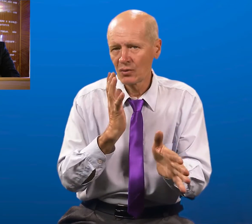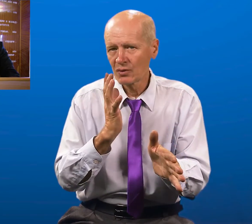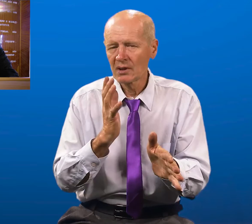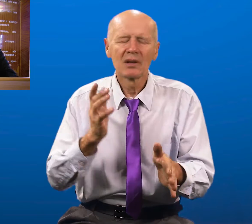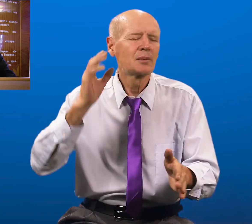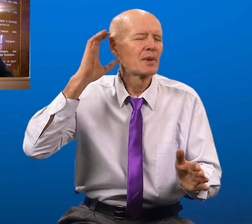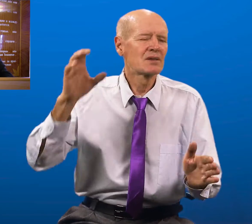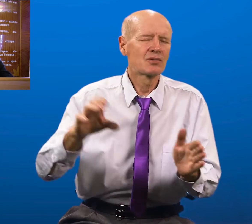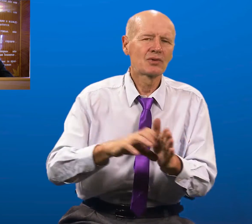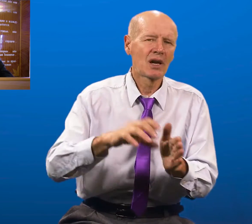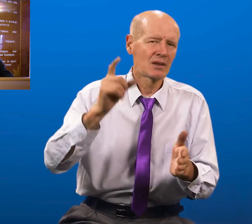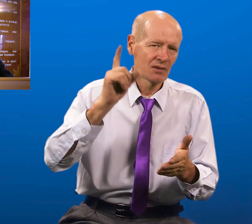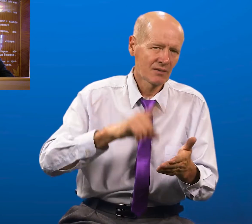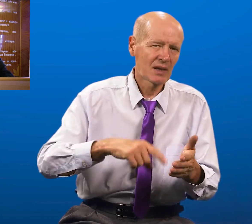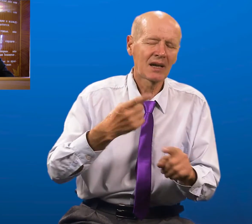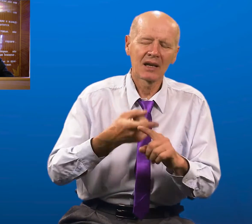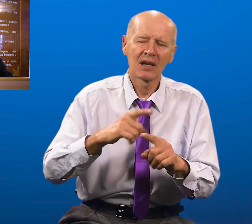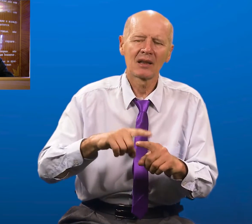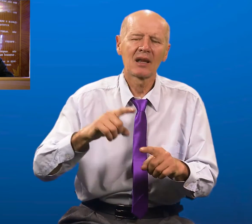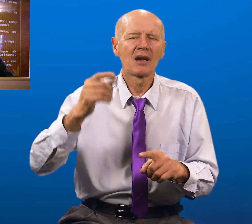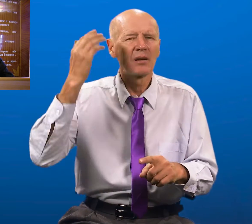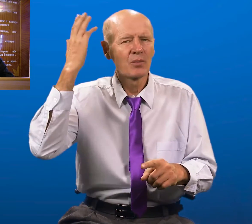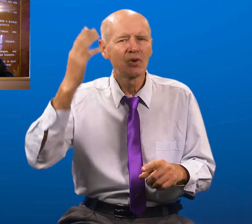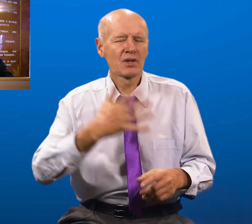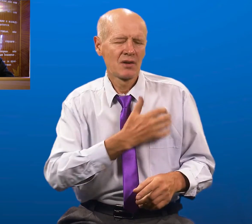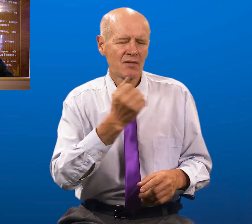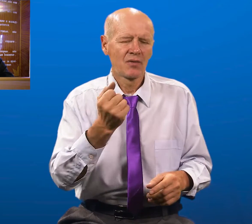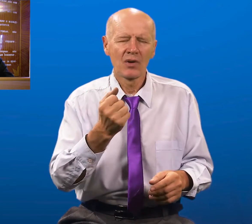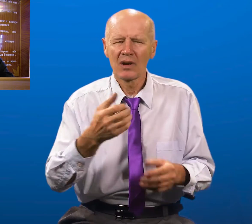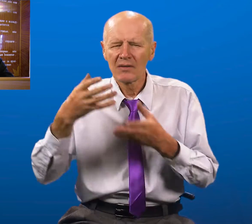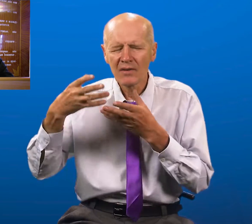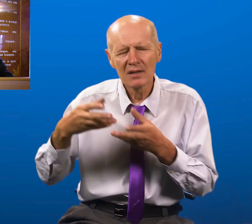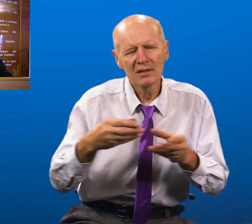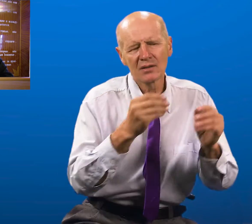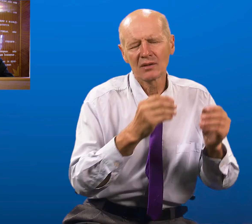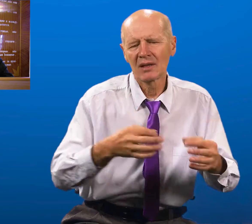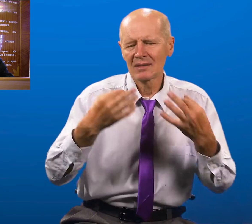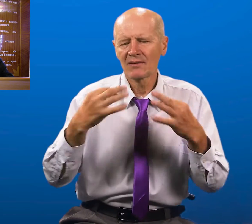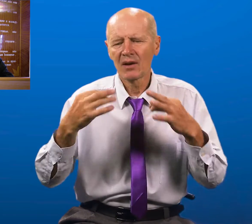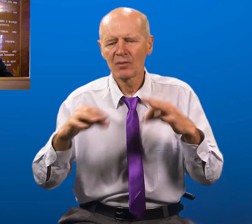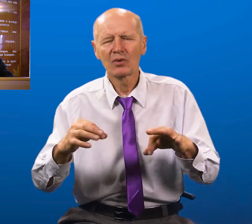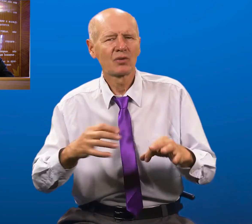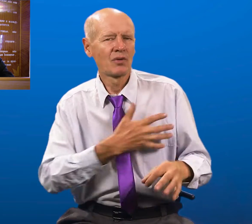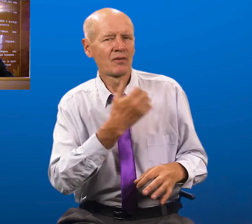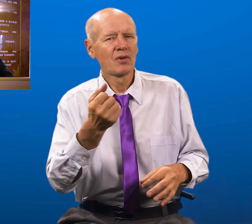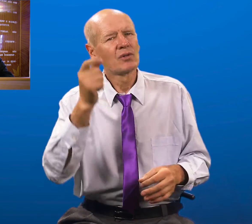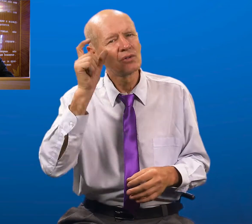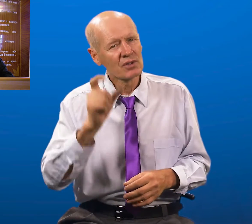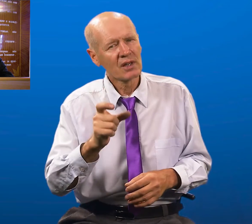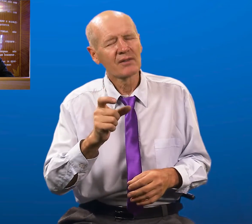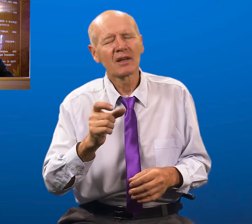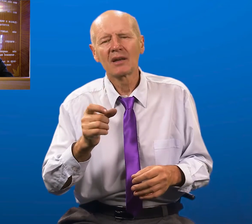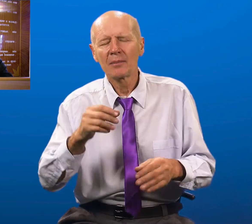послушание веры – это Божья воля, воздействующая на свободную волю человека и